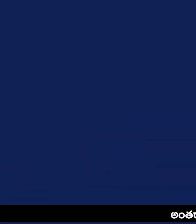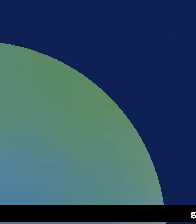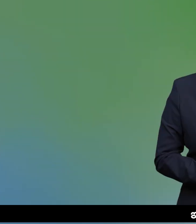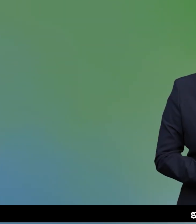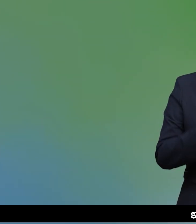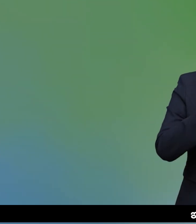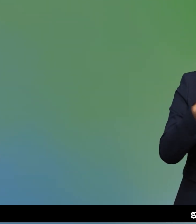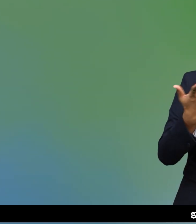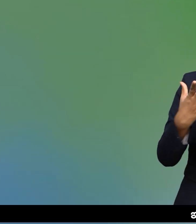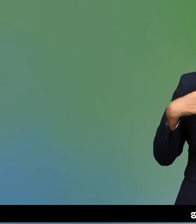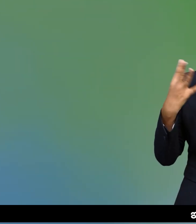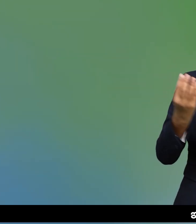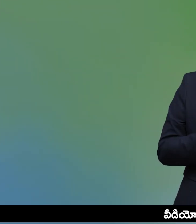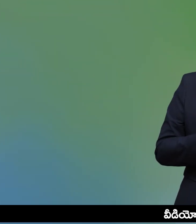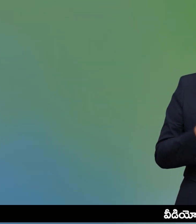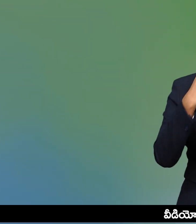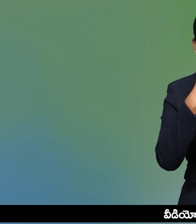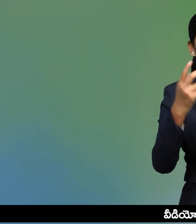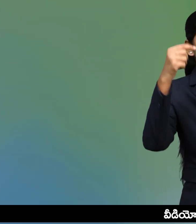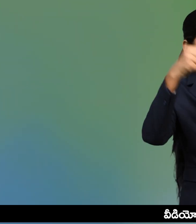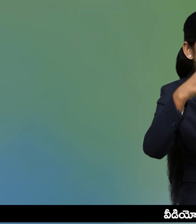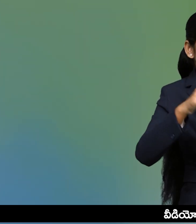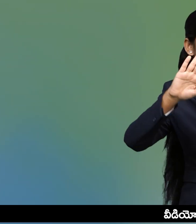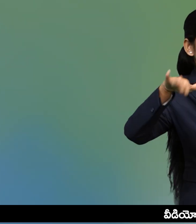ఇది మనం తదుపరి వీడియోలో వివరంగా చూస్తాము.